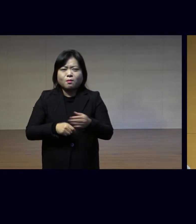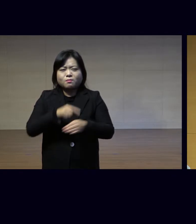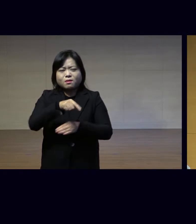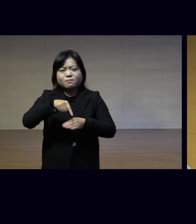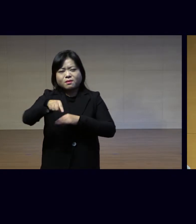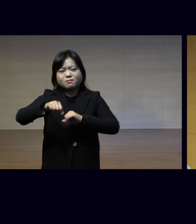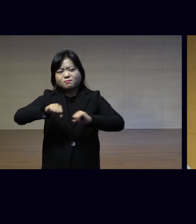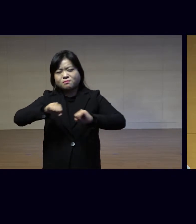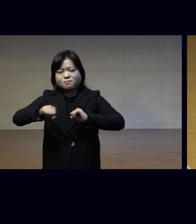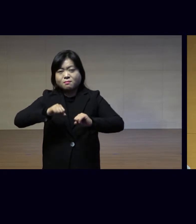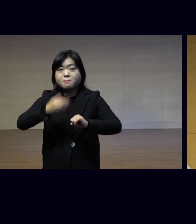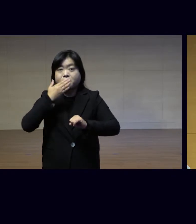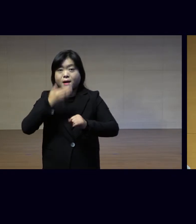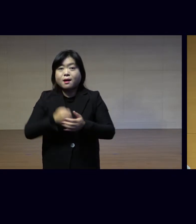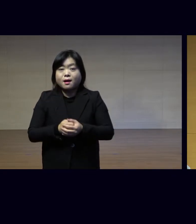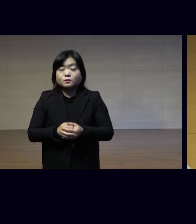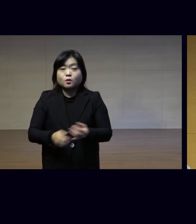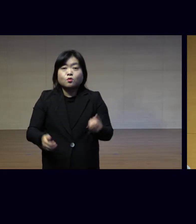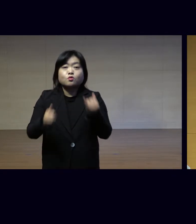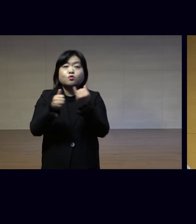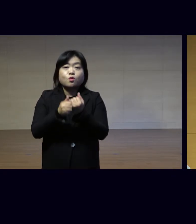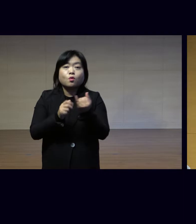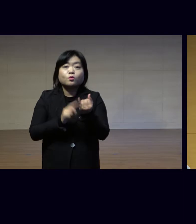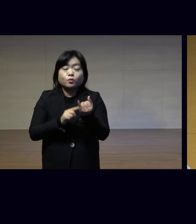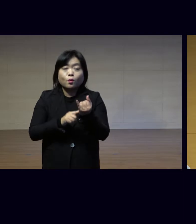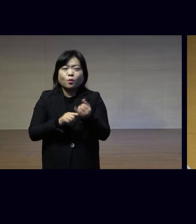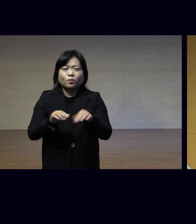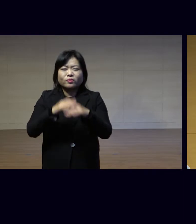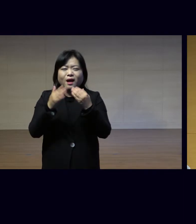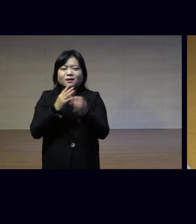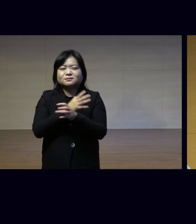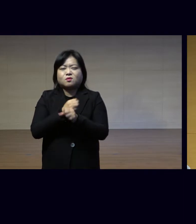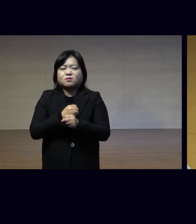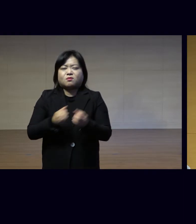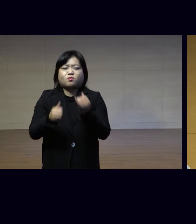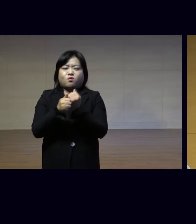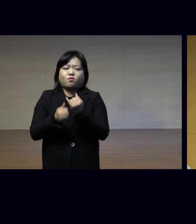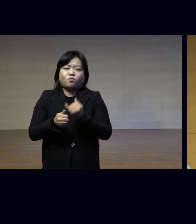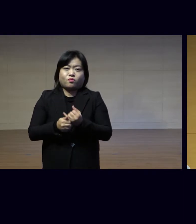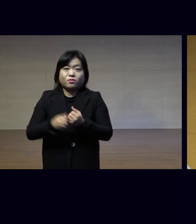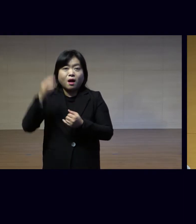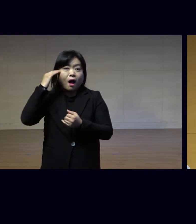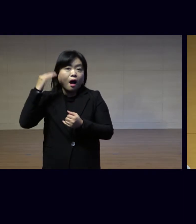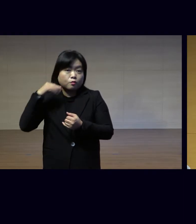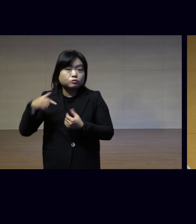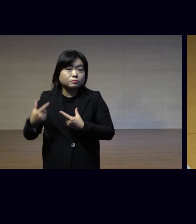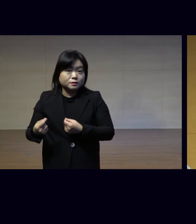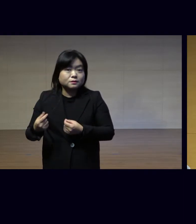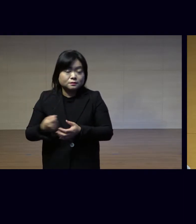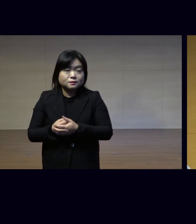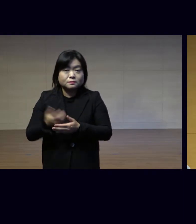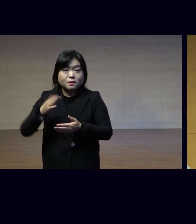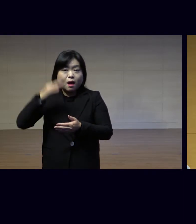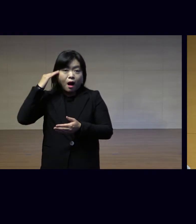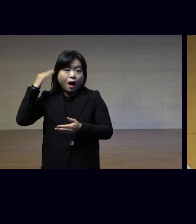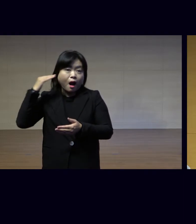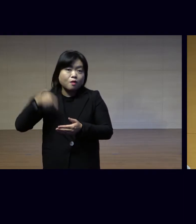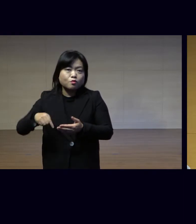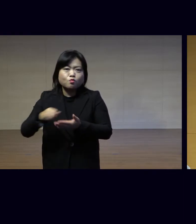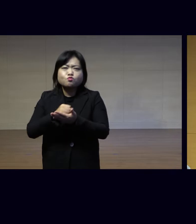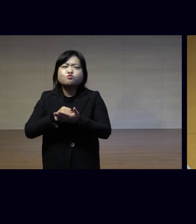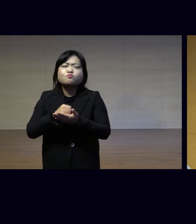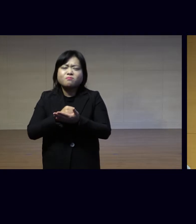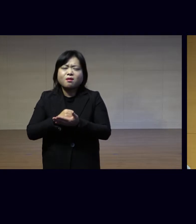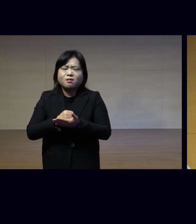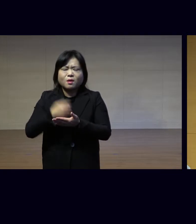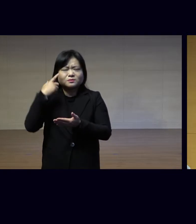무대가 있었고 그리고 결혼이라는 것 자체가 다 정략 결혼입니다. 우리나라도 물론 그랬죠. 그러나 우리나라에서는 그냥 운명이라고